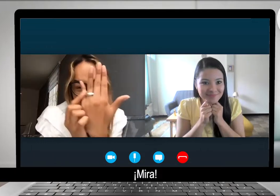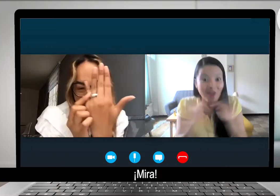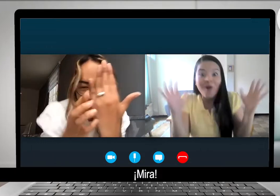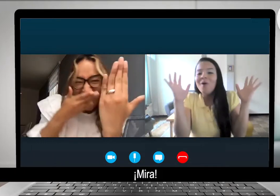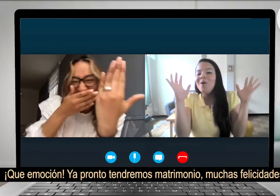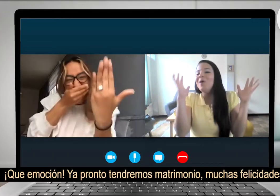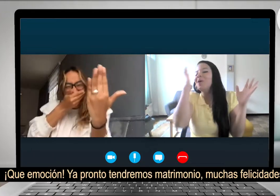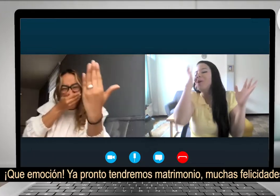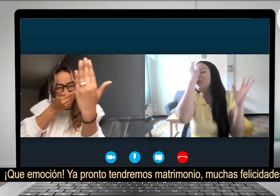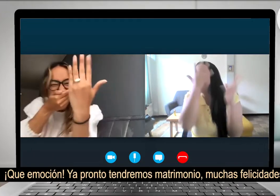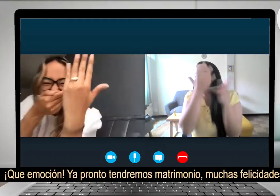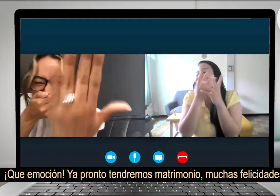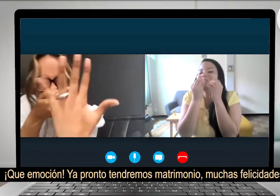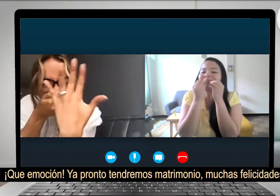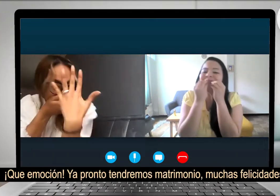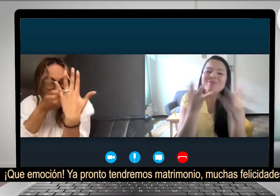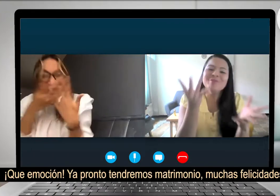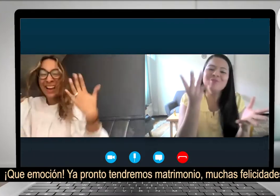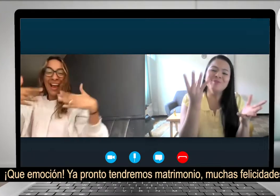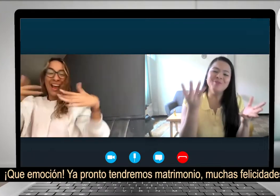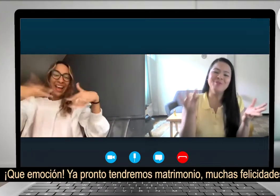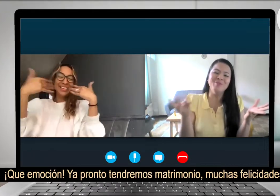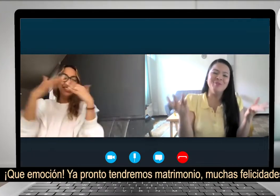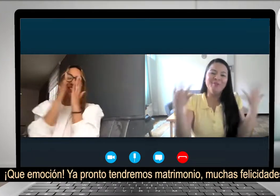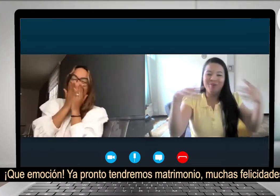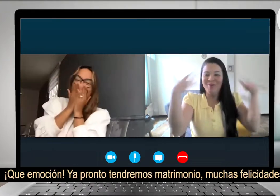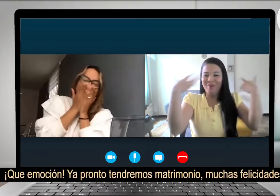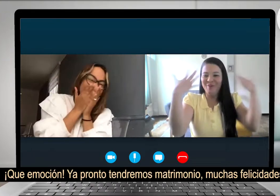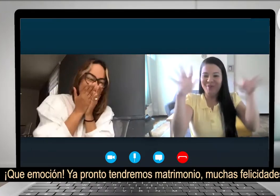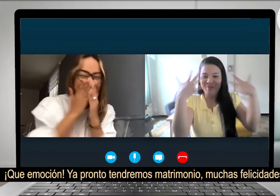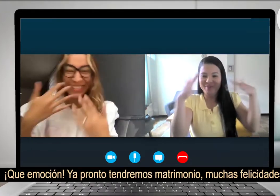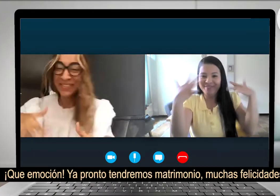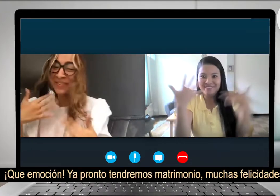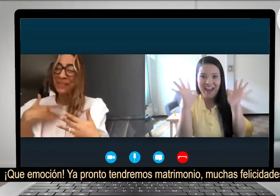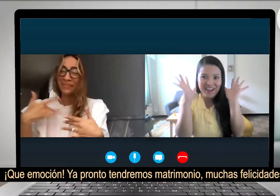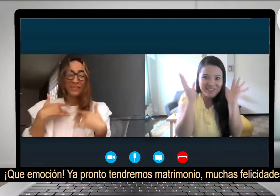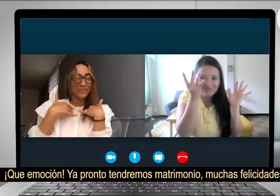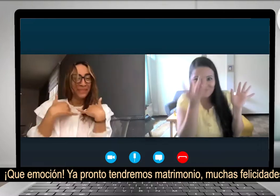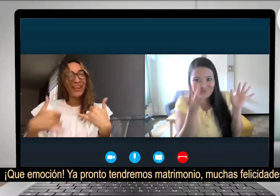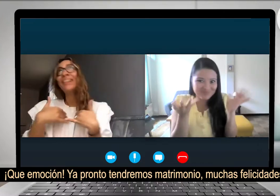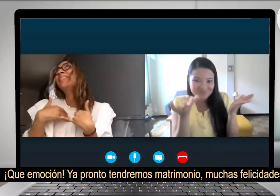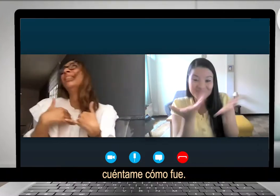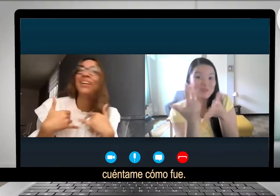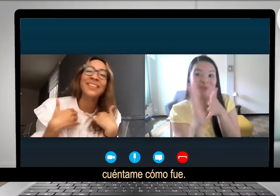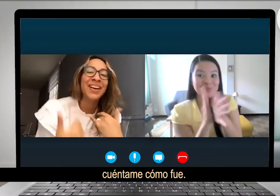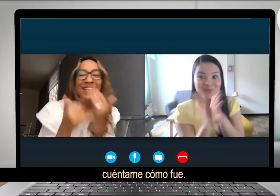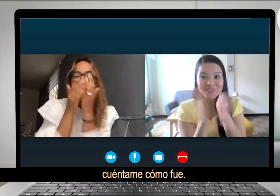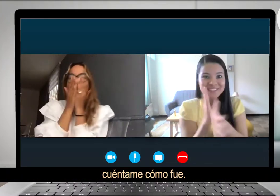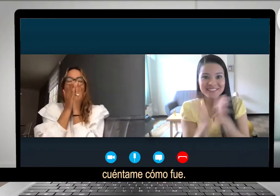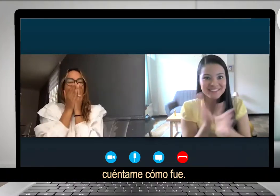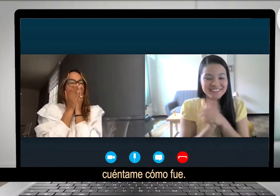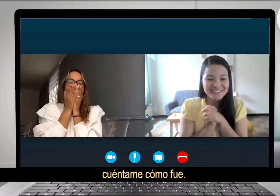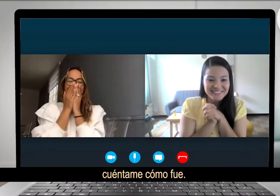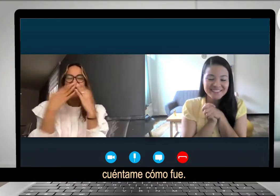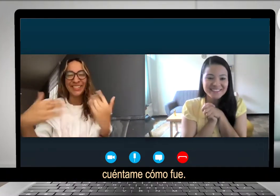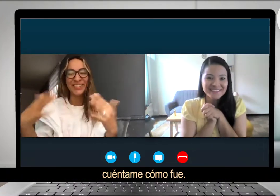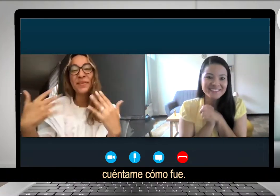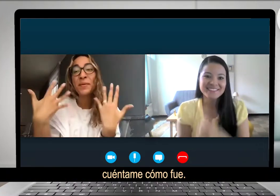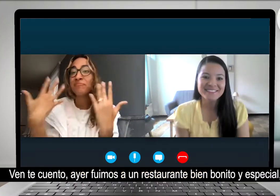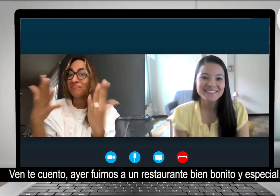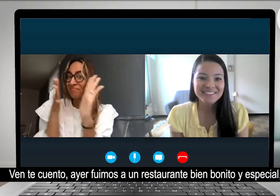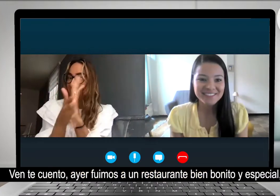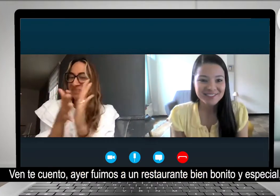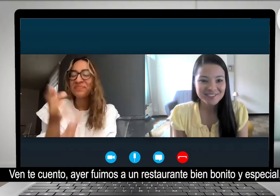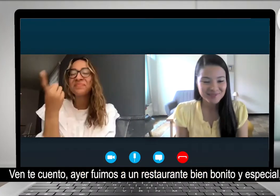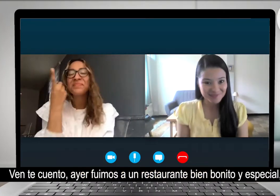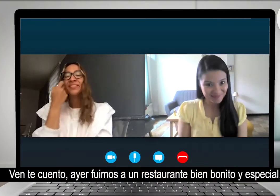¡Mira! ¡Ay, qué emoción! Ya pronto tendremos matrimonio. Muchas felicidades. Cuéntame, ¿cómo fue?